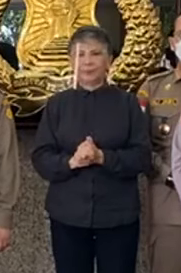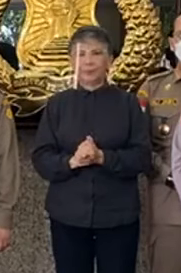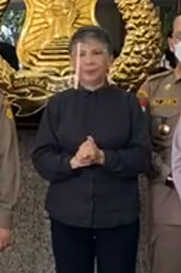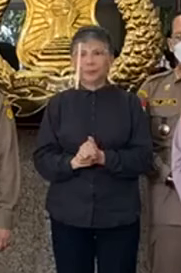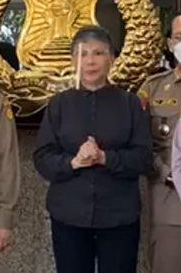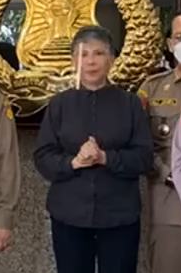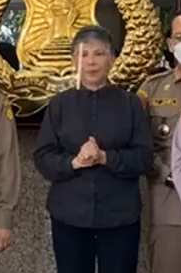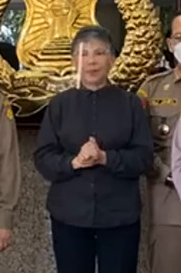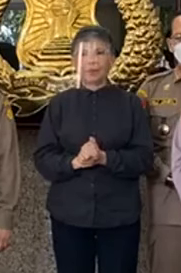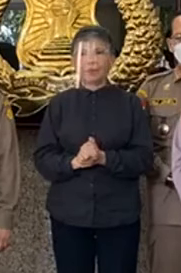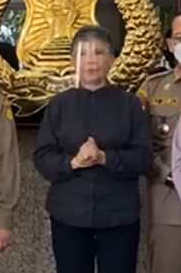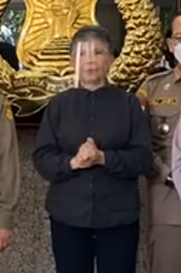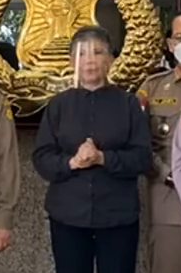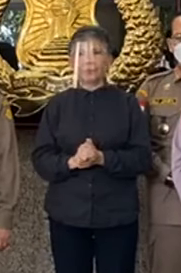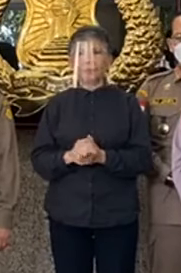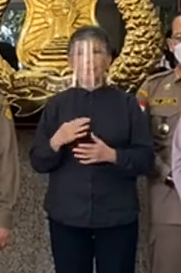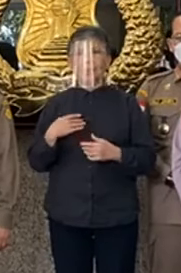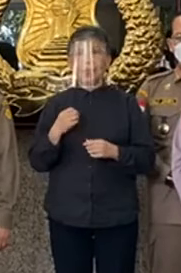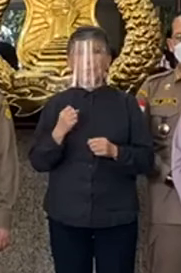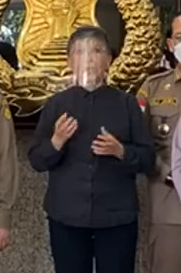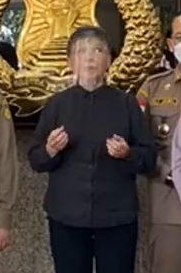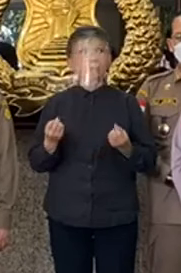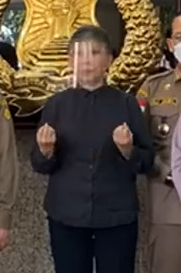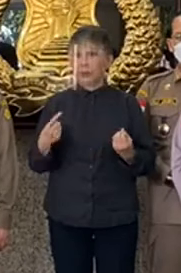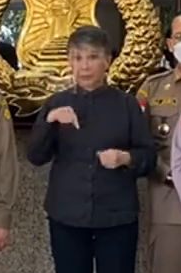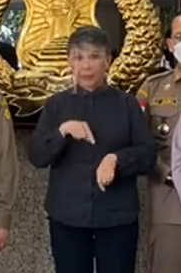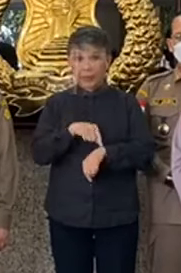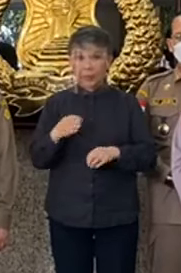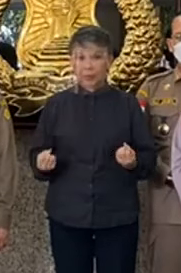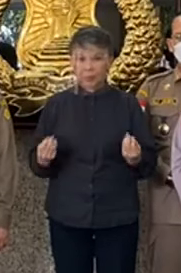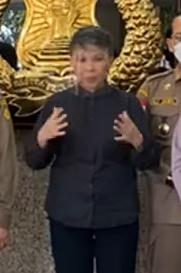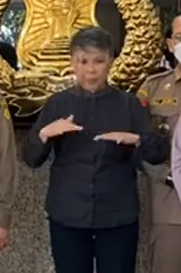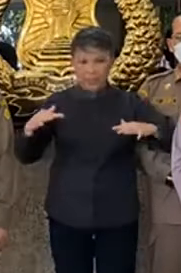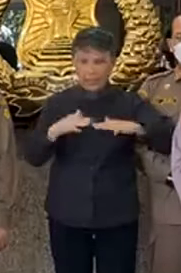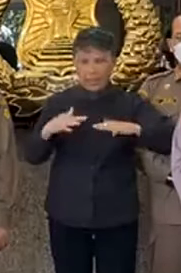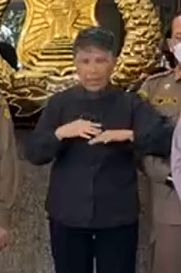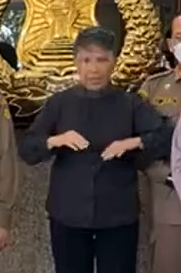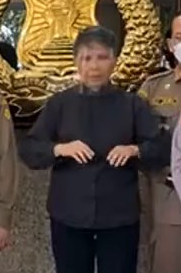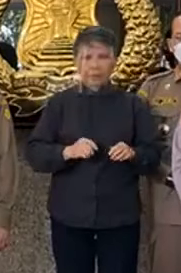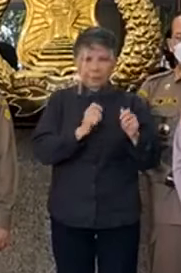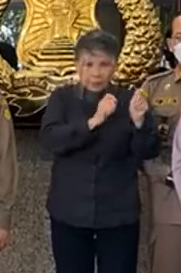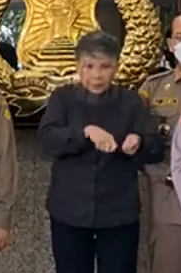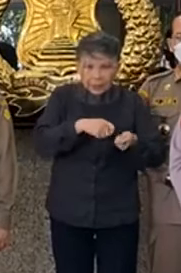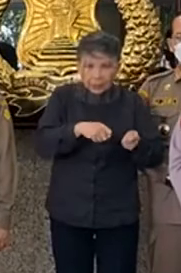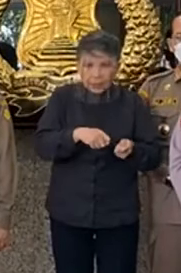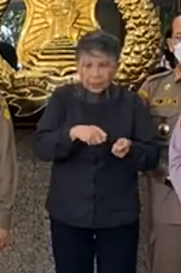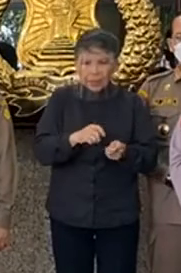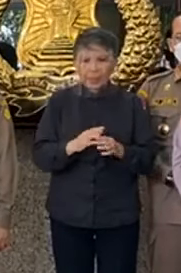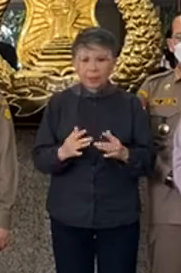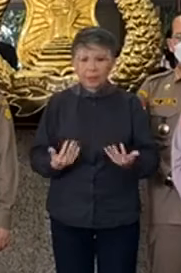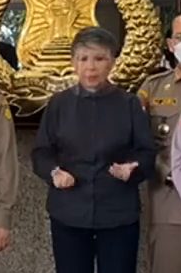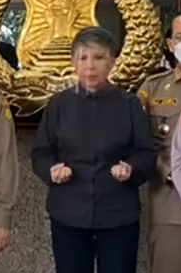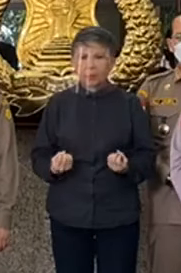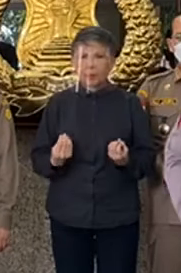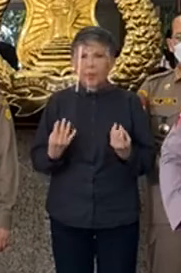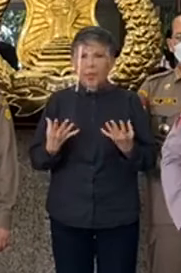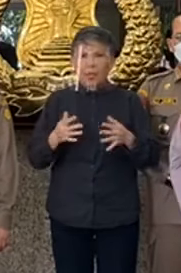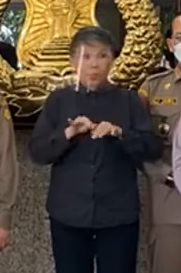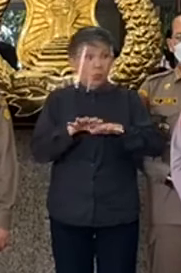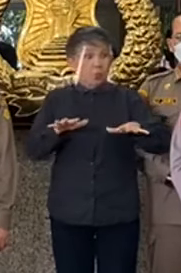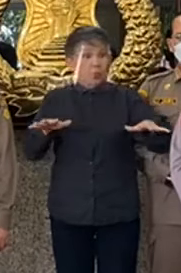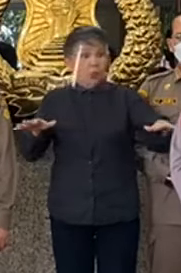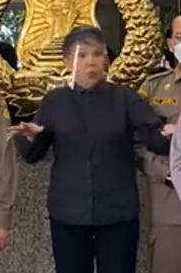kita ketahui bahwa terkait dengan perkembangan lahan pertanian yang dengan adanya pengembangan-pengembangan wilayah